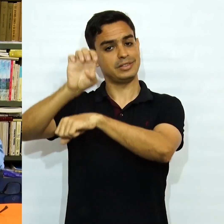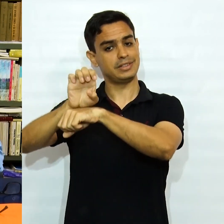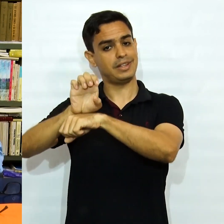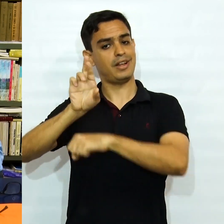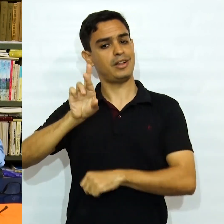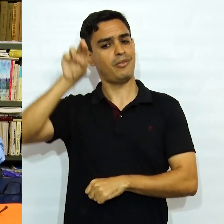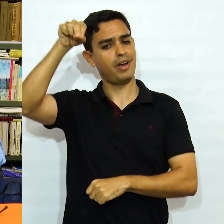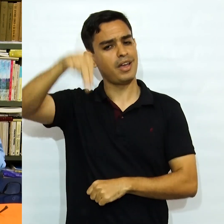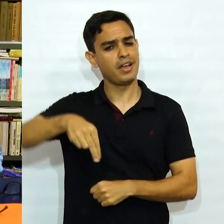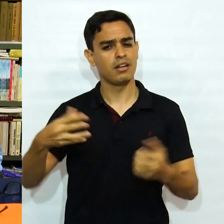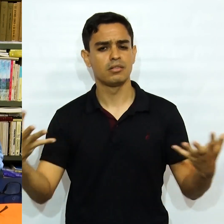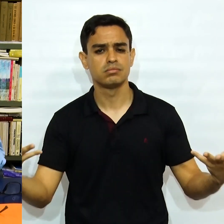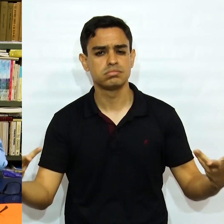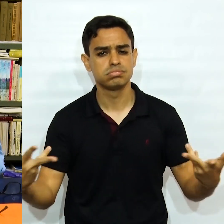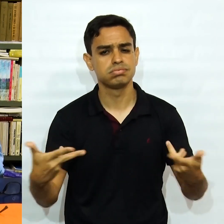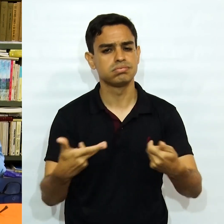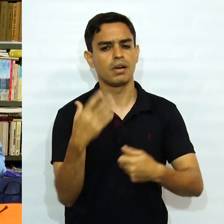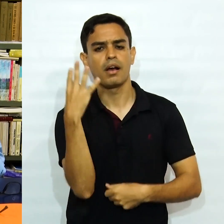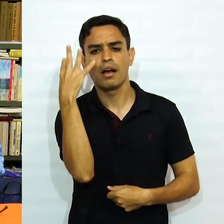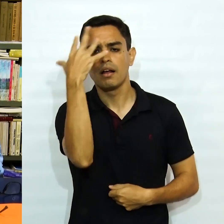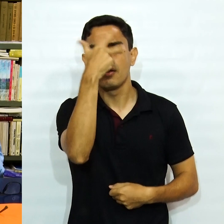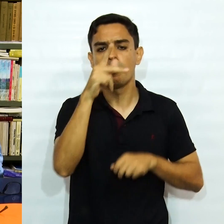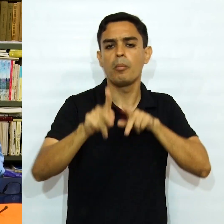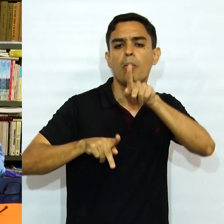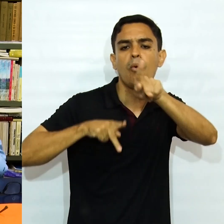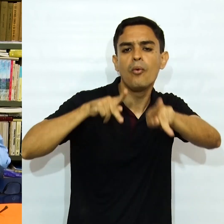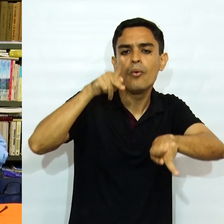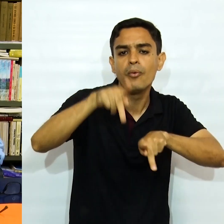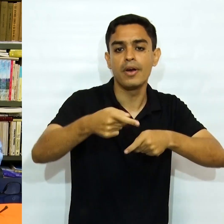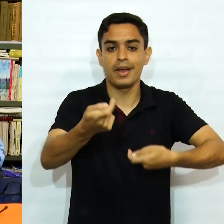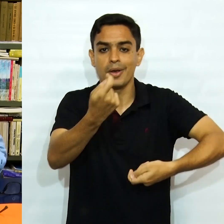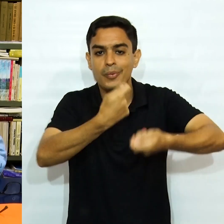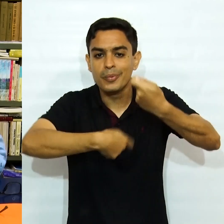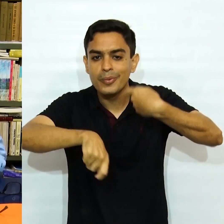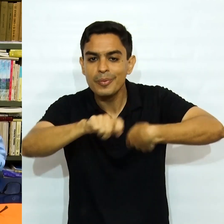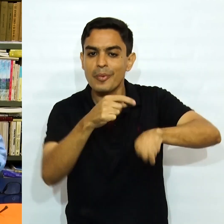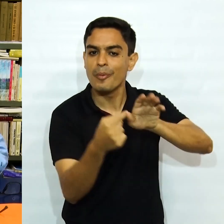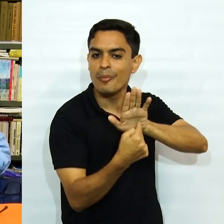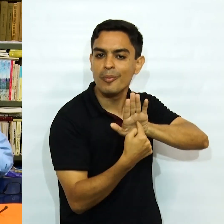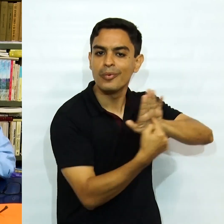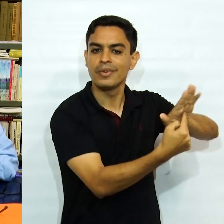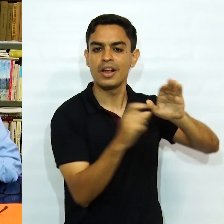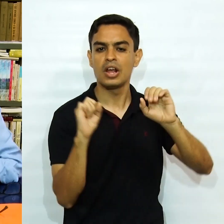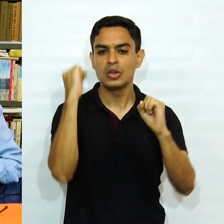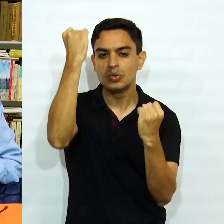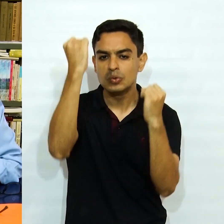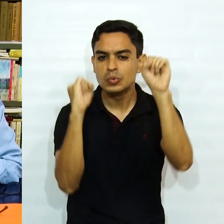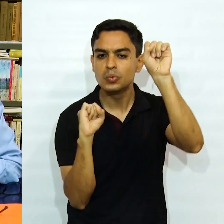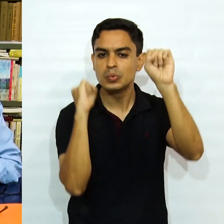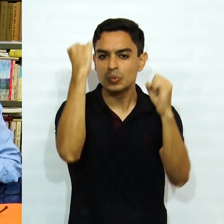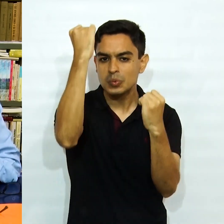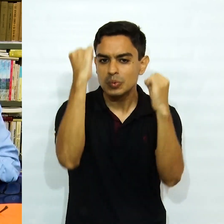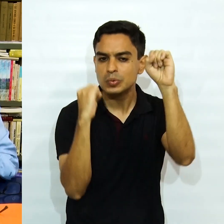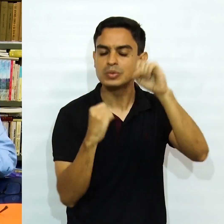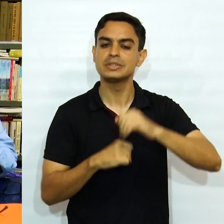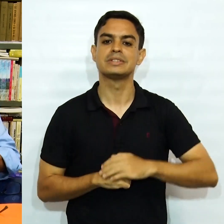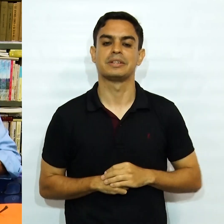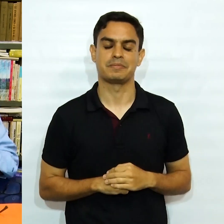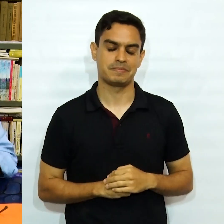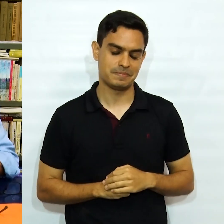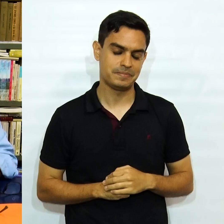as suas riquezas o seu povo a sua economia a sua indústria pequena indústria enfim